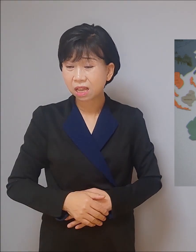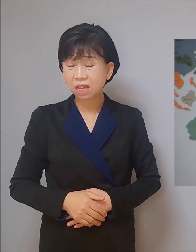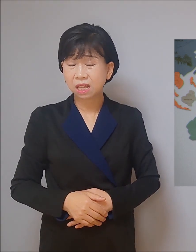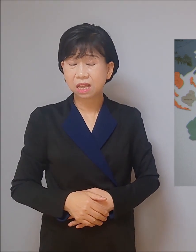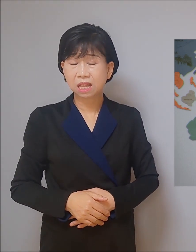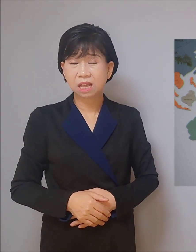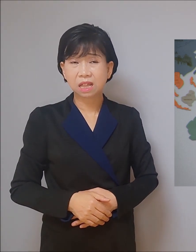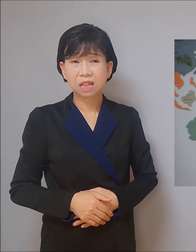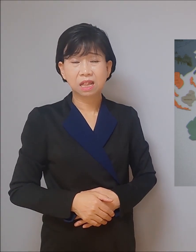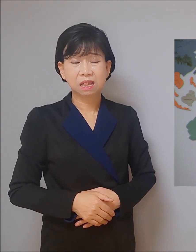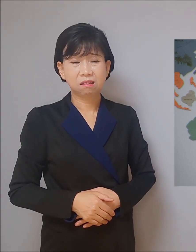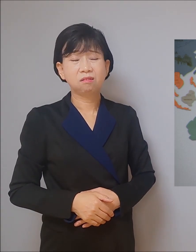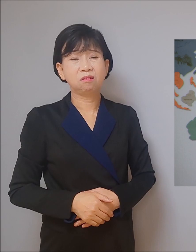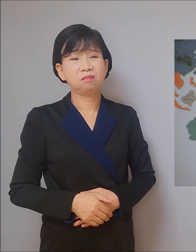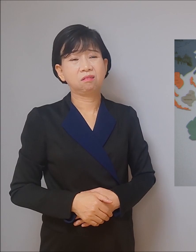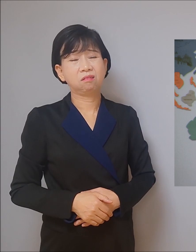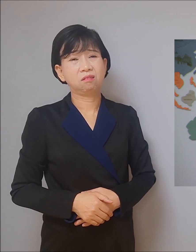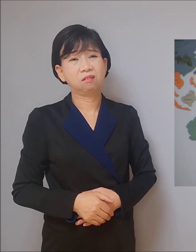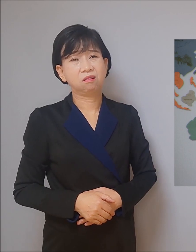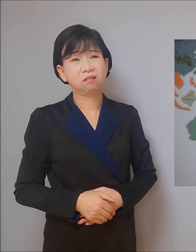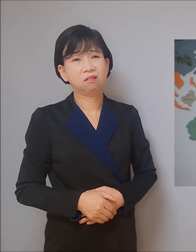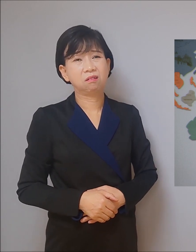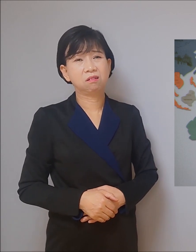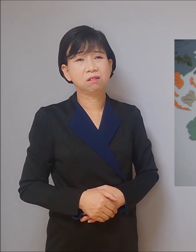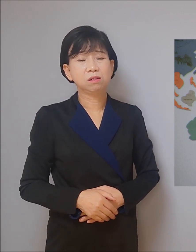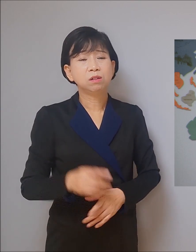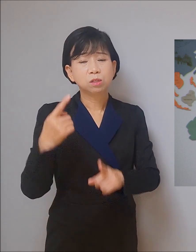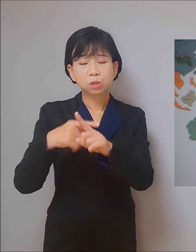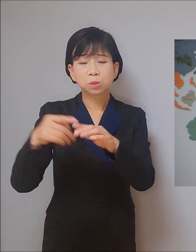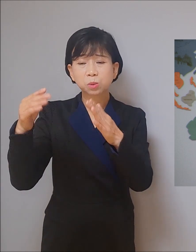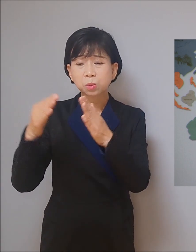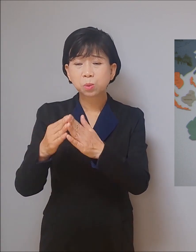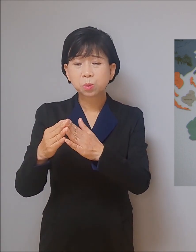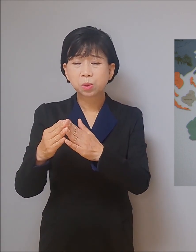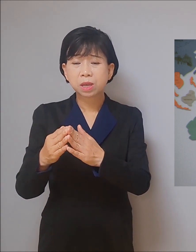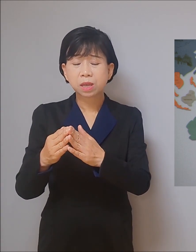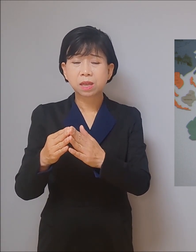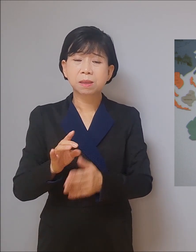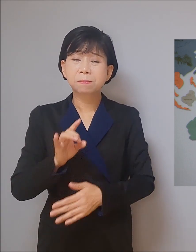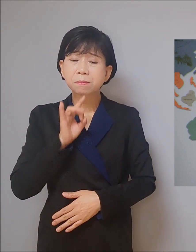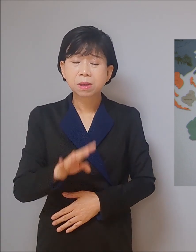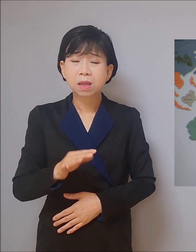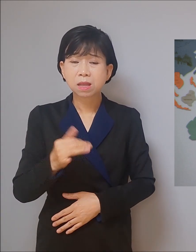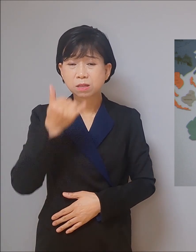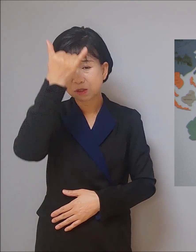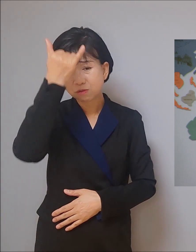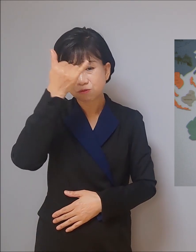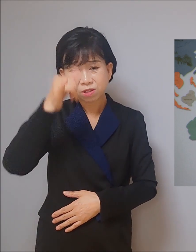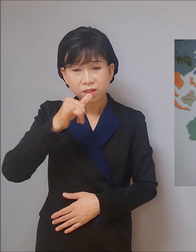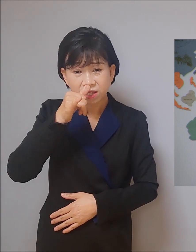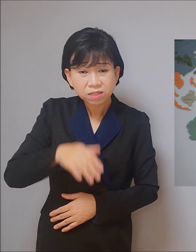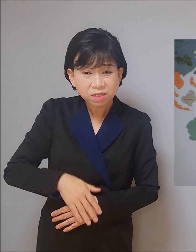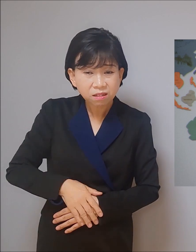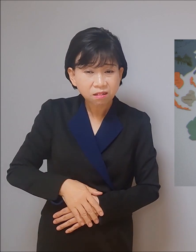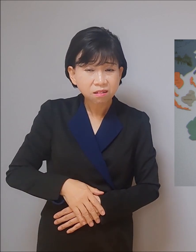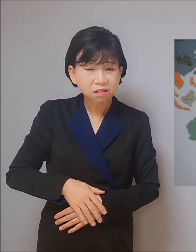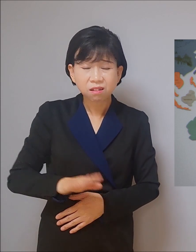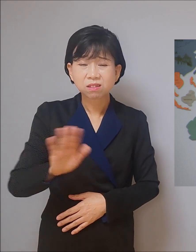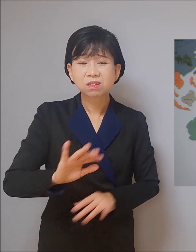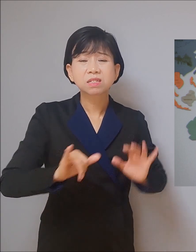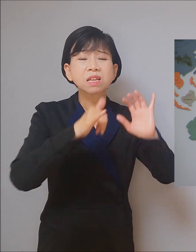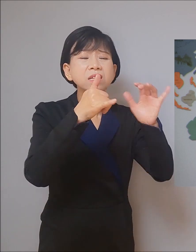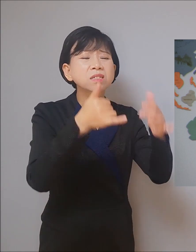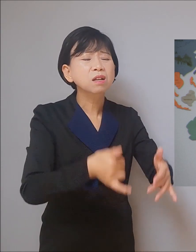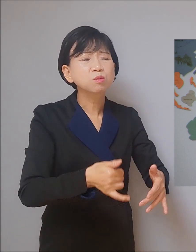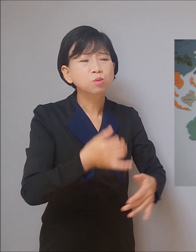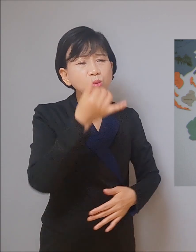이렇게 말하는 거죠. 물론 교회에만 도덕과 윤리가 있는 게 아니겠지요. 세상에도 도덕이 있고